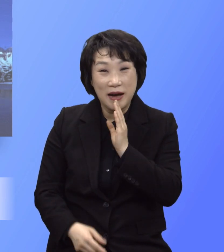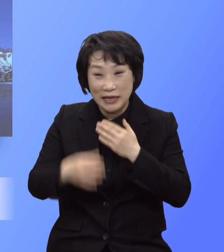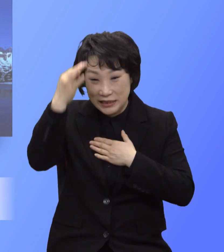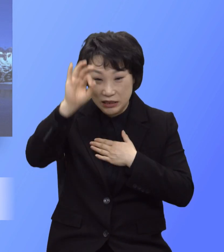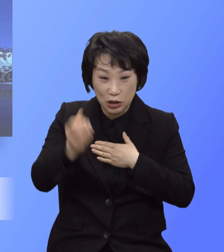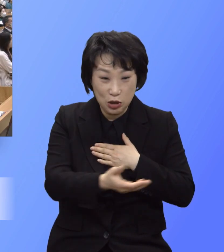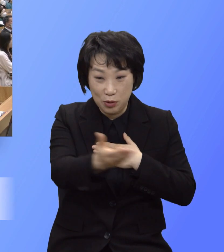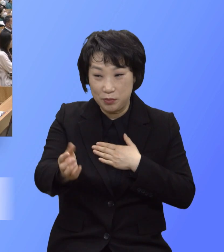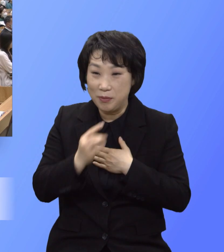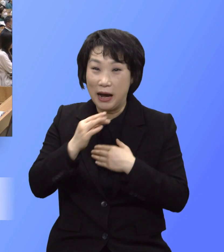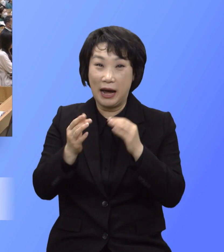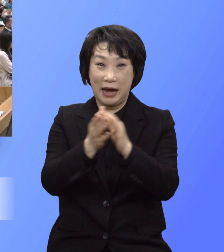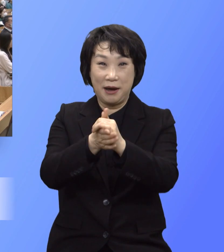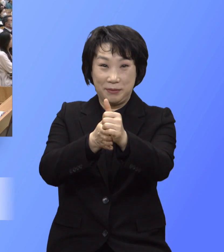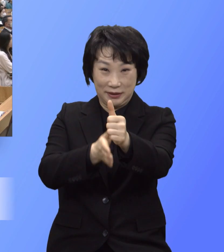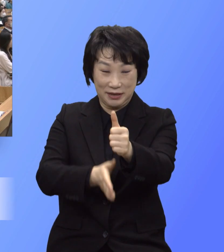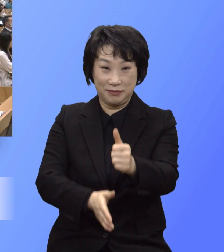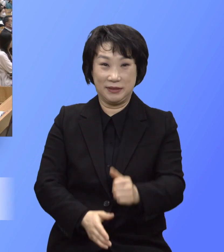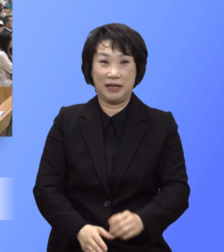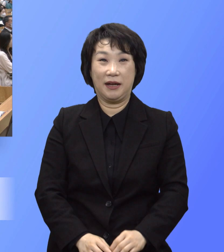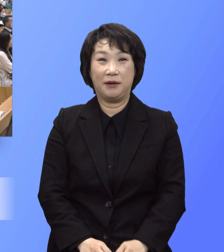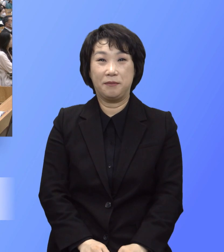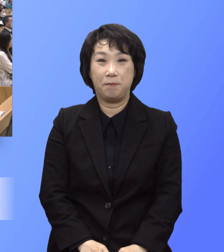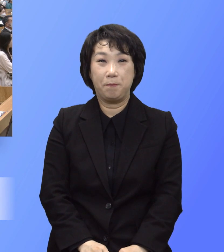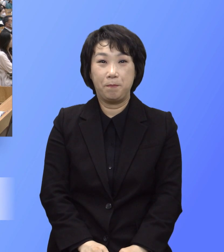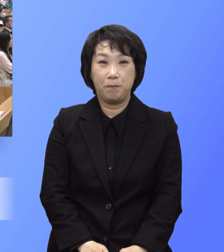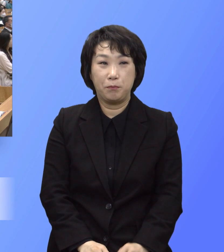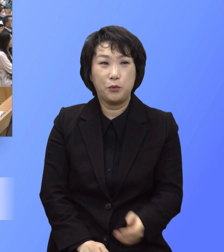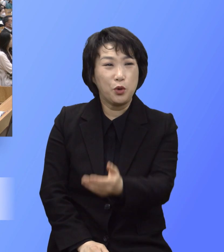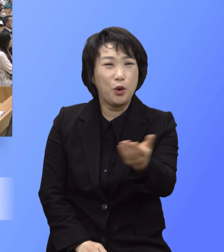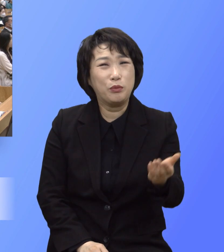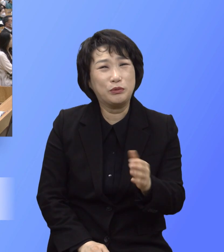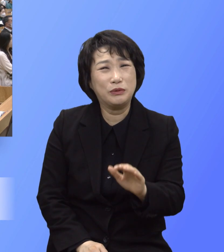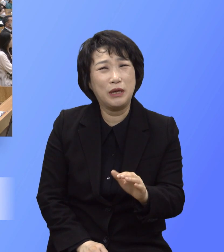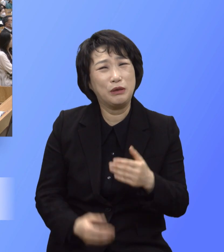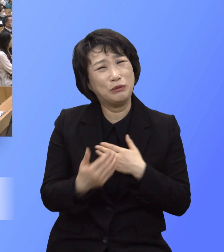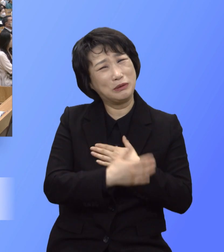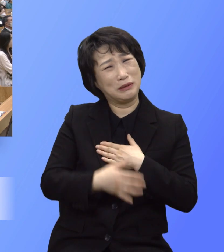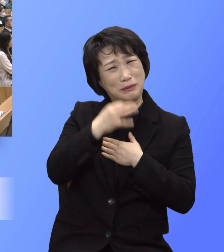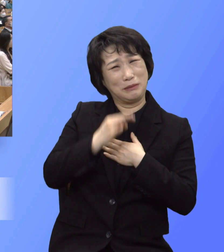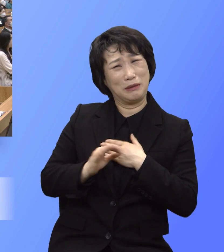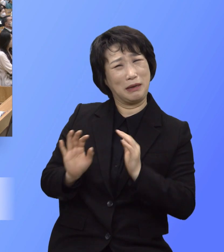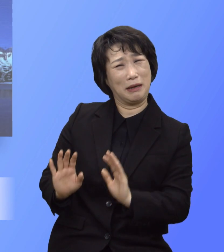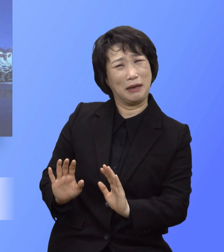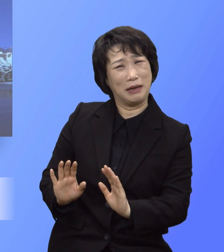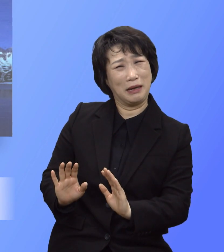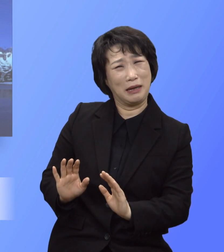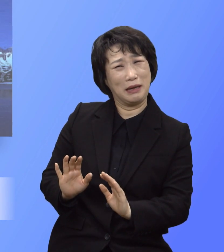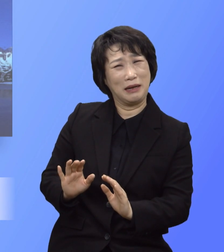인정하시는 분만 아멘합시다. 근데 육신이 힘들어 못 하잖아요.